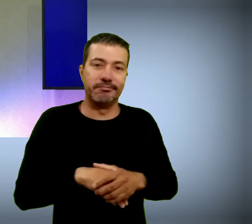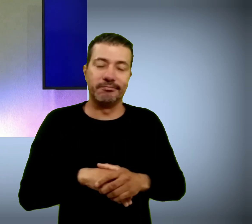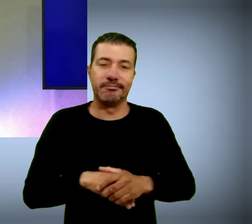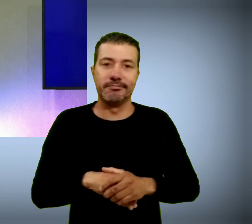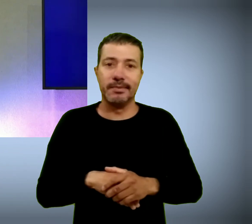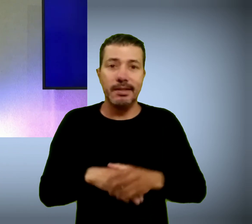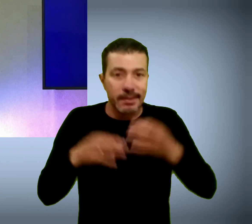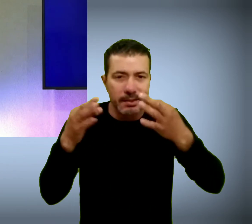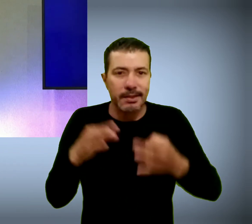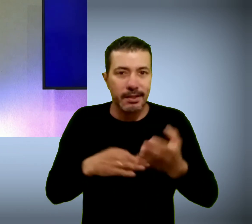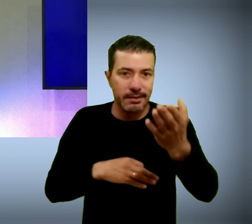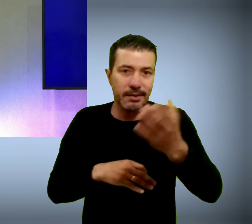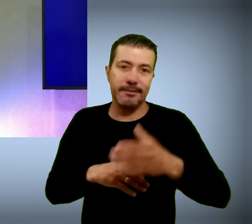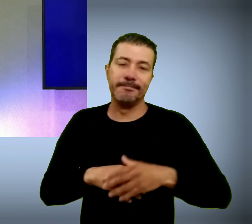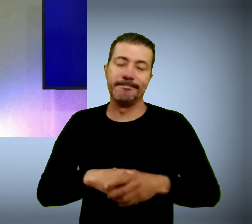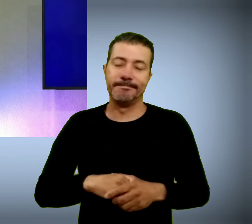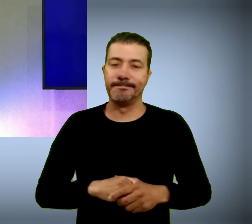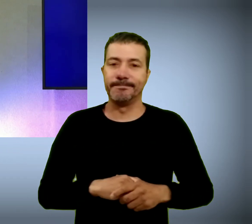E,